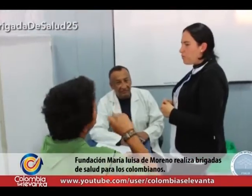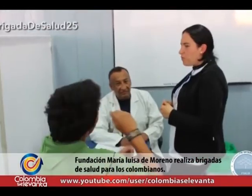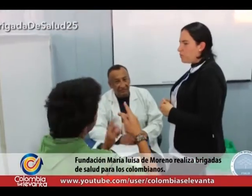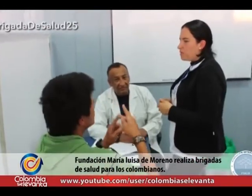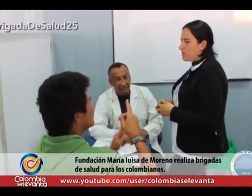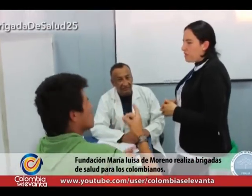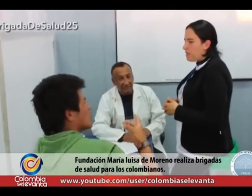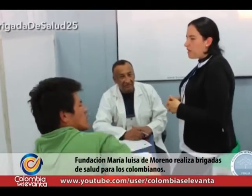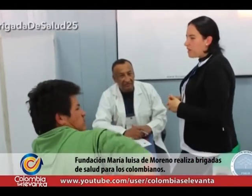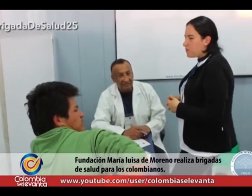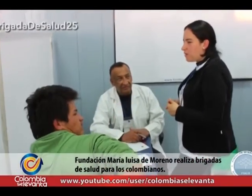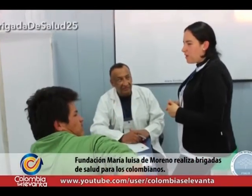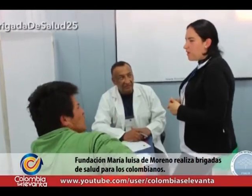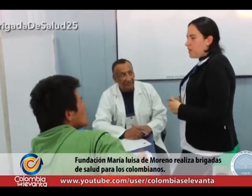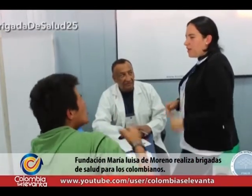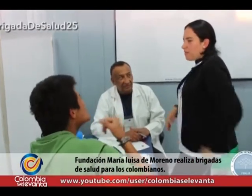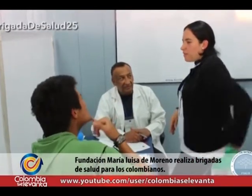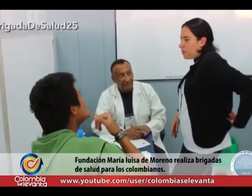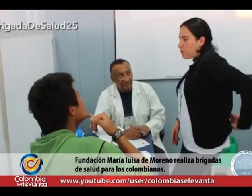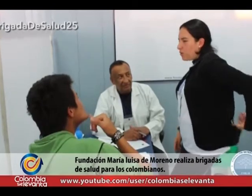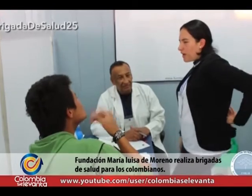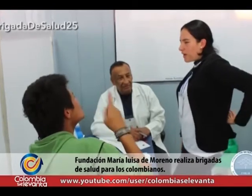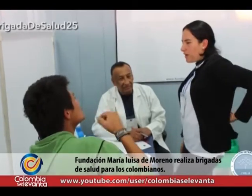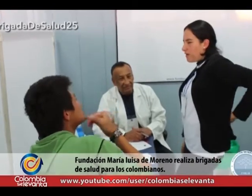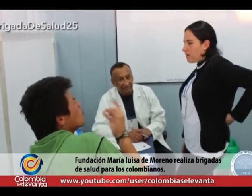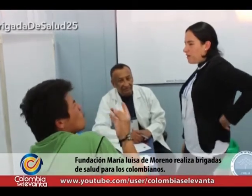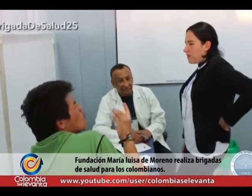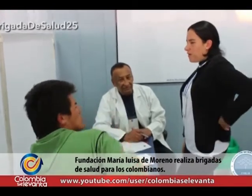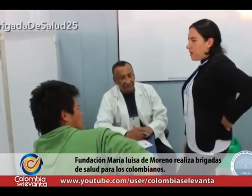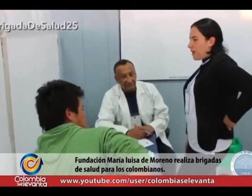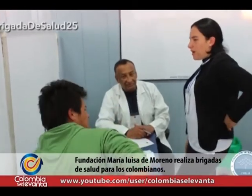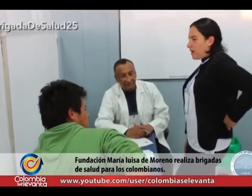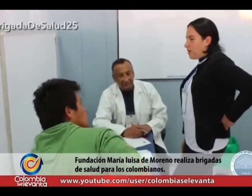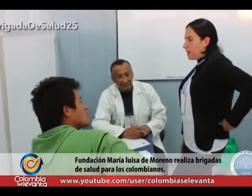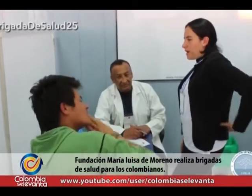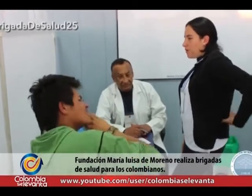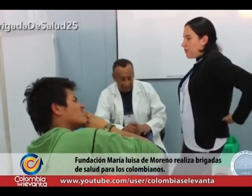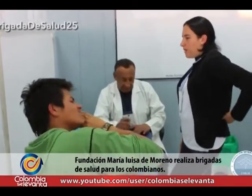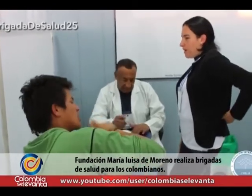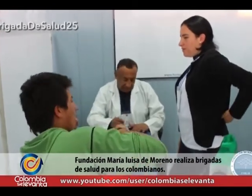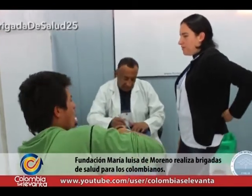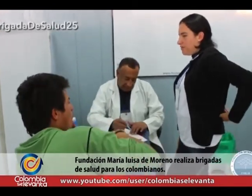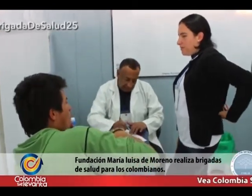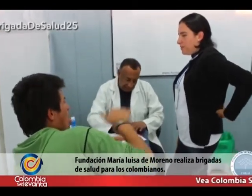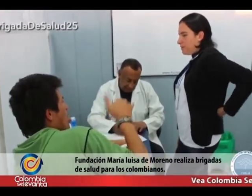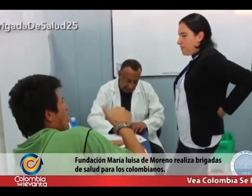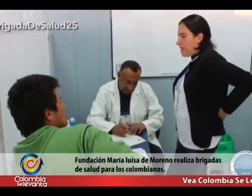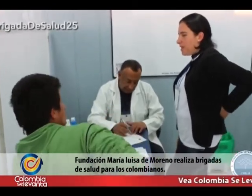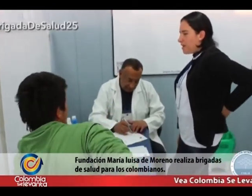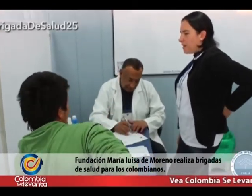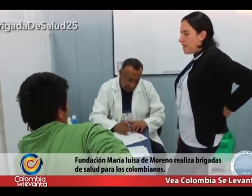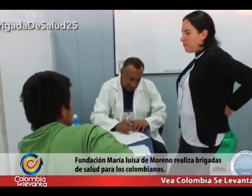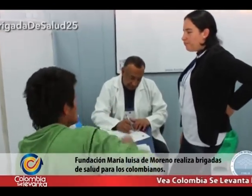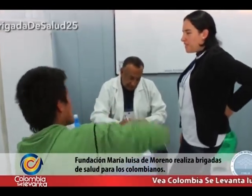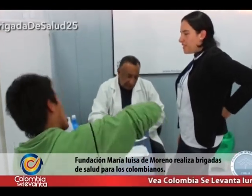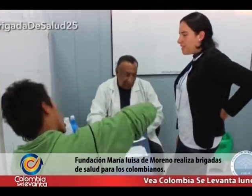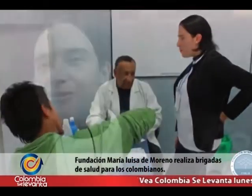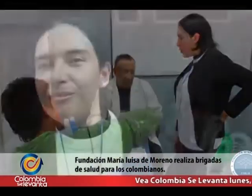discapacidad auditiva. Digamos que desde que tengo uso de razón, porque yo vivo con mi mamá y mi hermano y ellos son